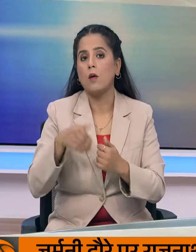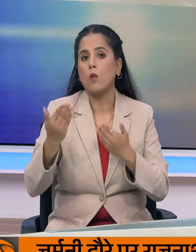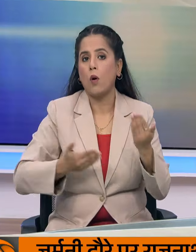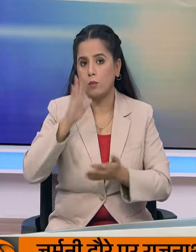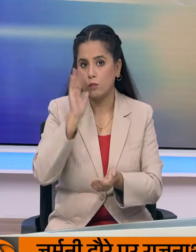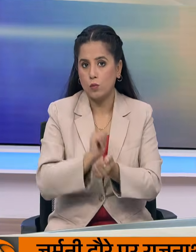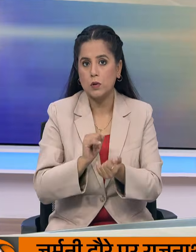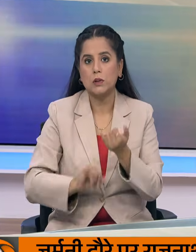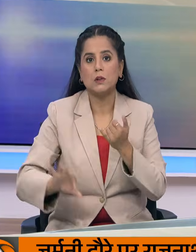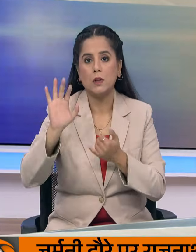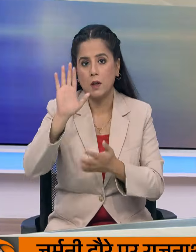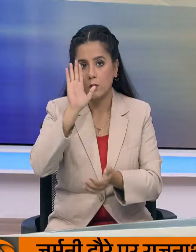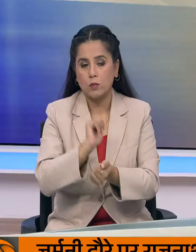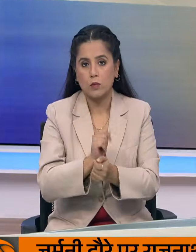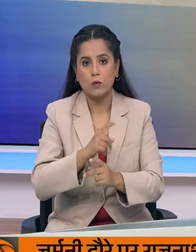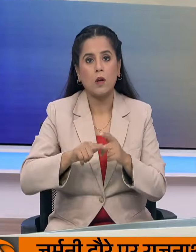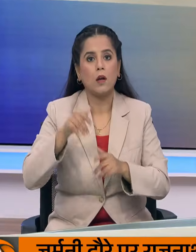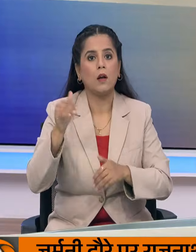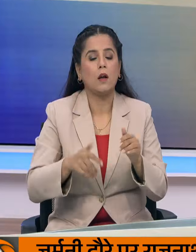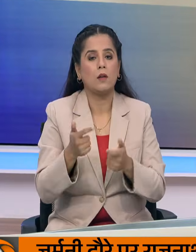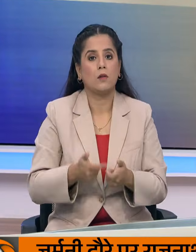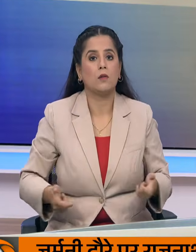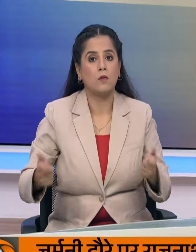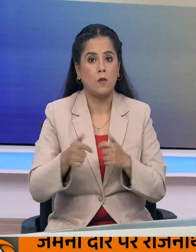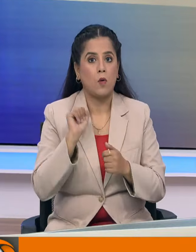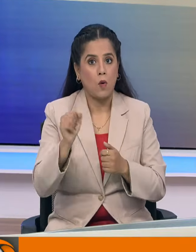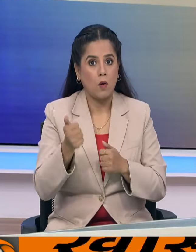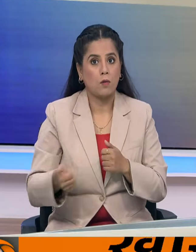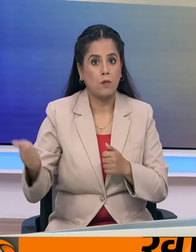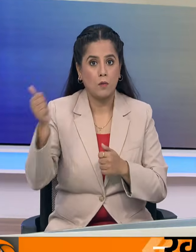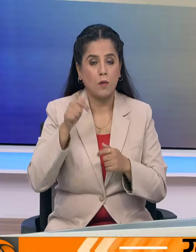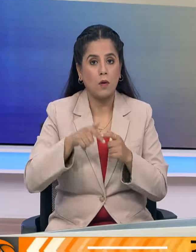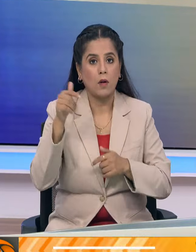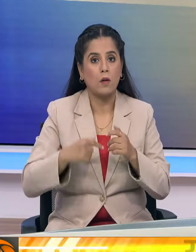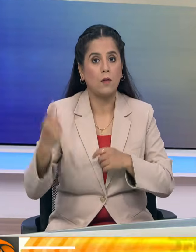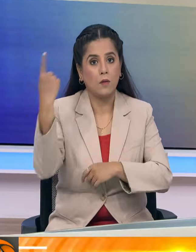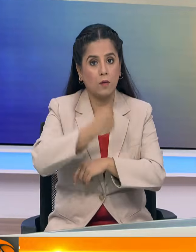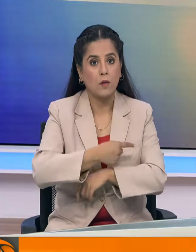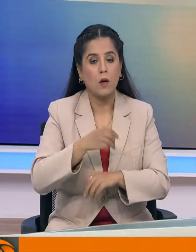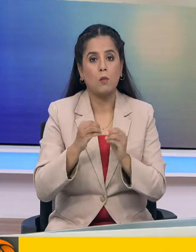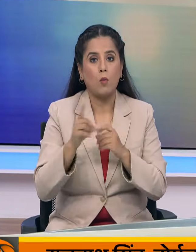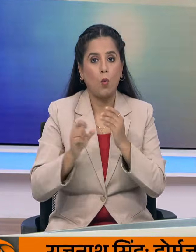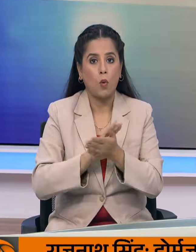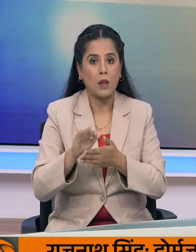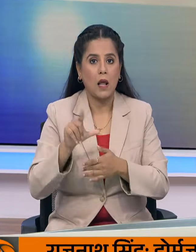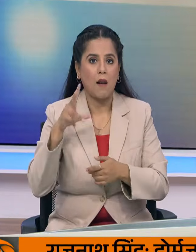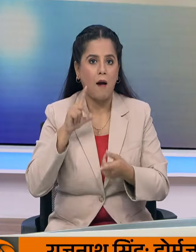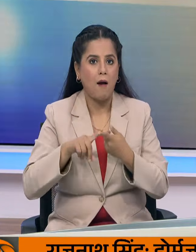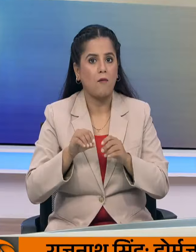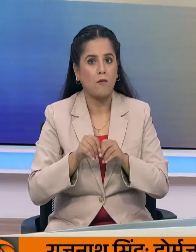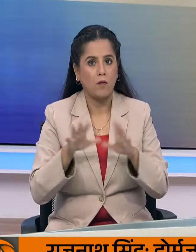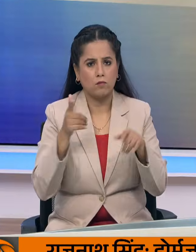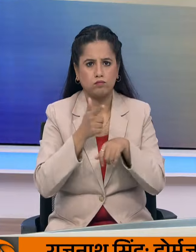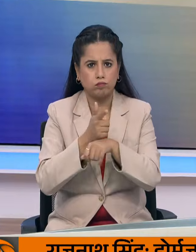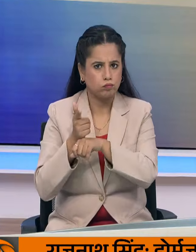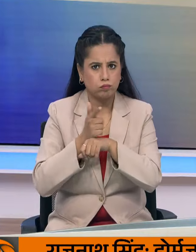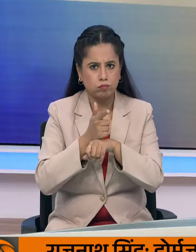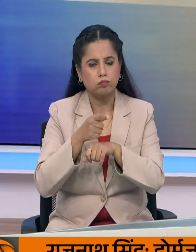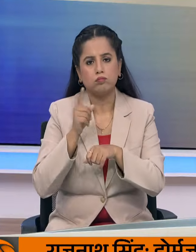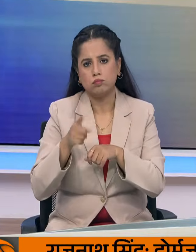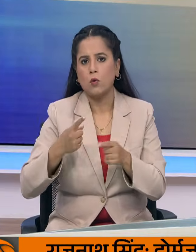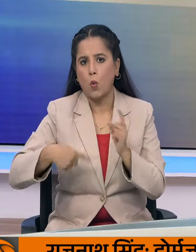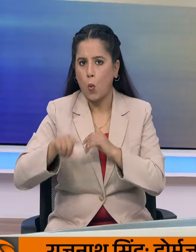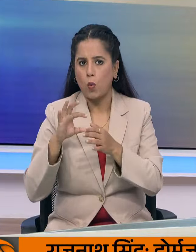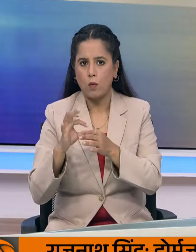राज्य पुलिस और निर्वाचन आयोग के प्रतिनिधि मतदान के दिन बूथ से लाइव प्रसारण सुनिश्चित करने के लिए मिलकर